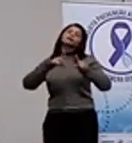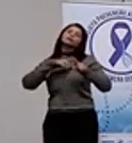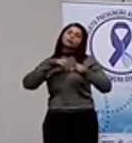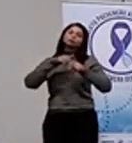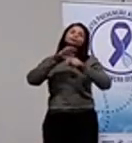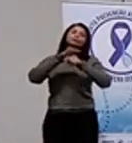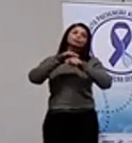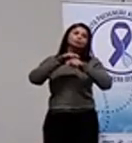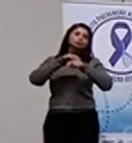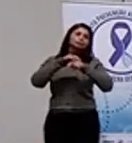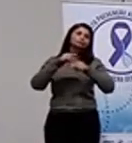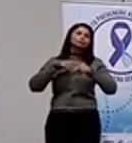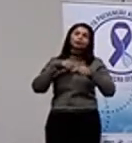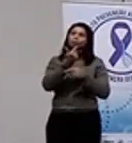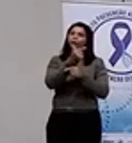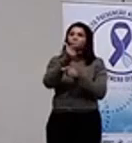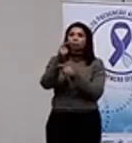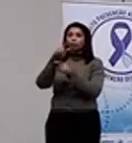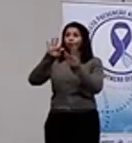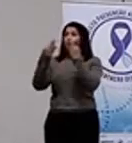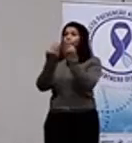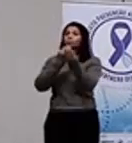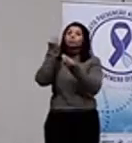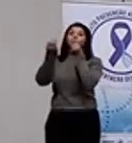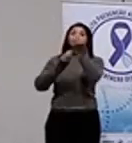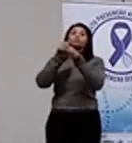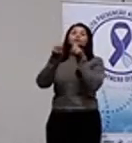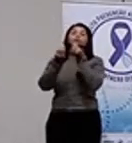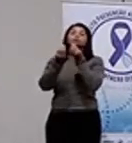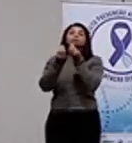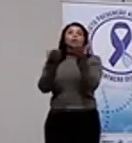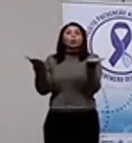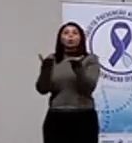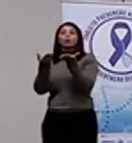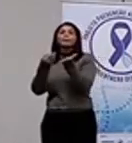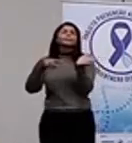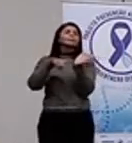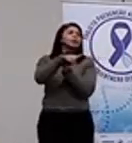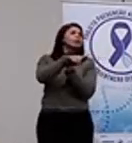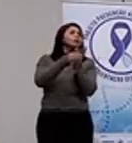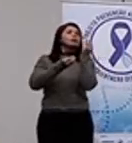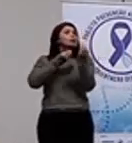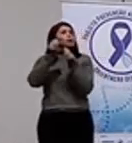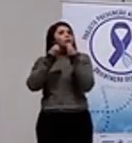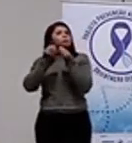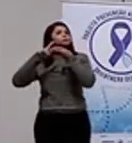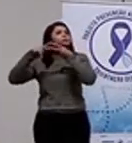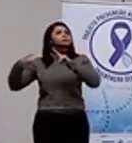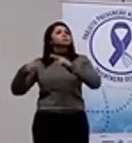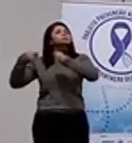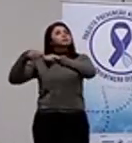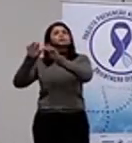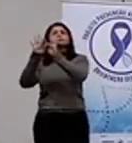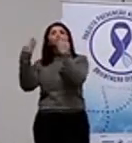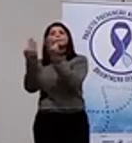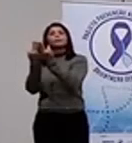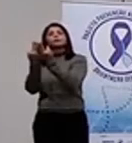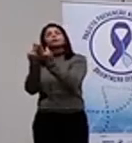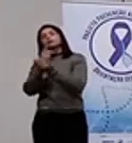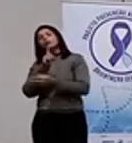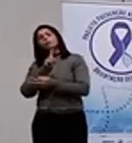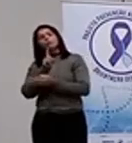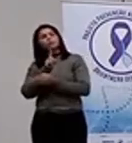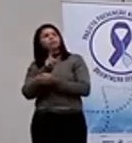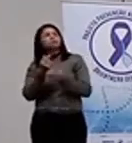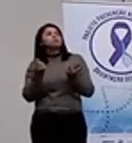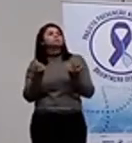caso na família. Hoje o Lobão perguntou de novo na consulta, mas para ser genético não tem que ter caso na família? Eu falei, não. Na verdade,